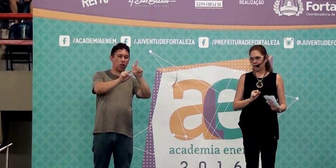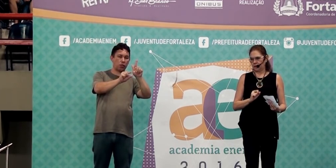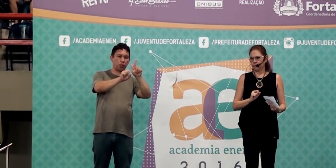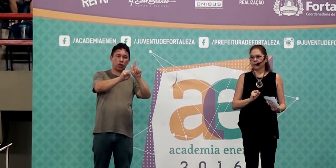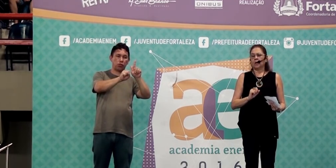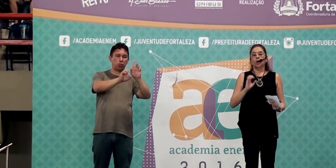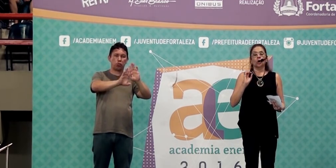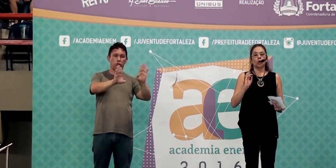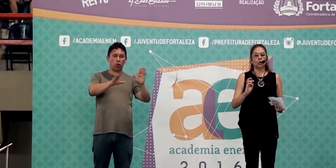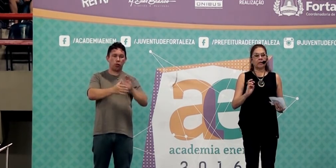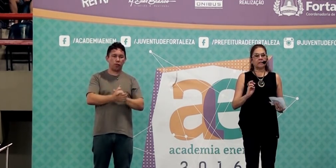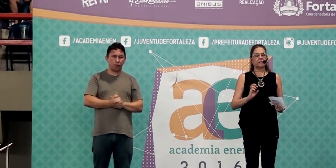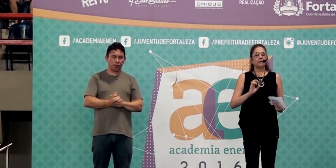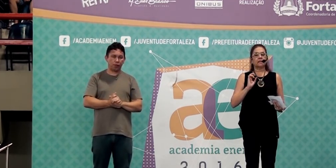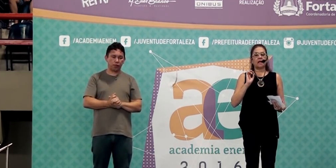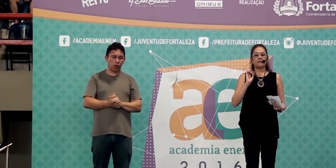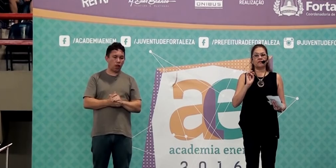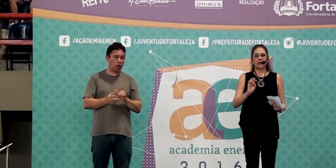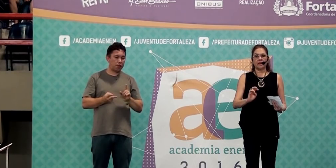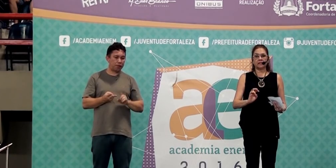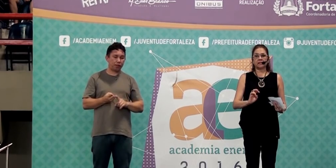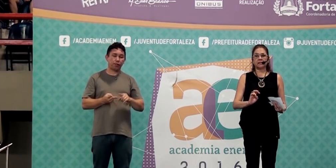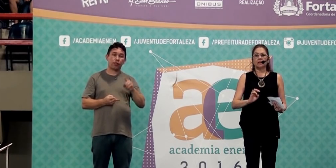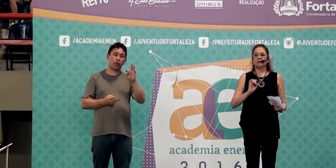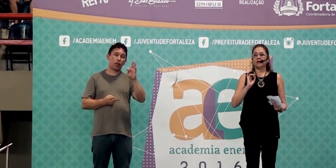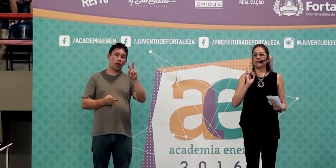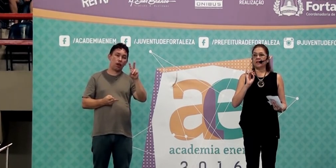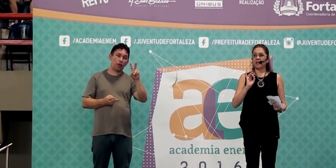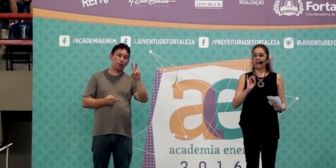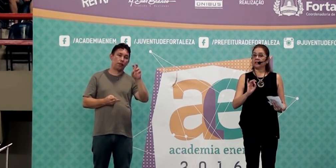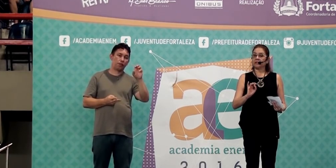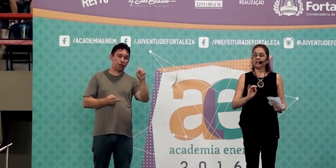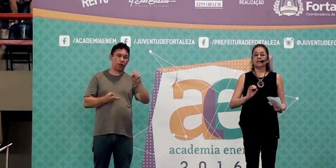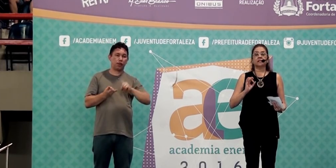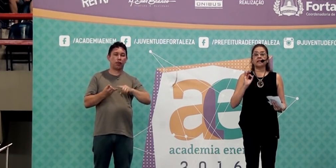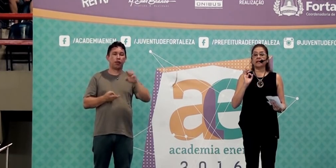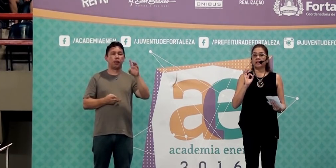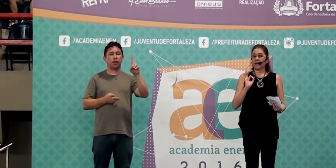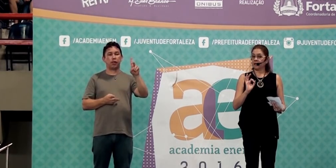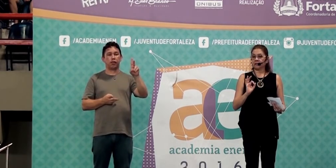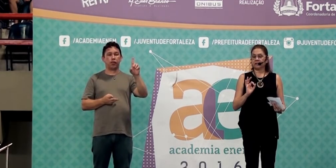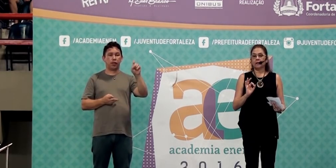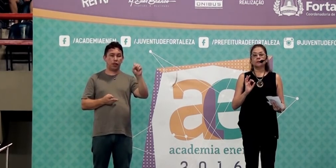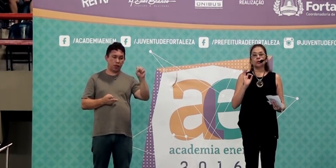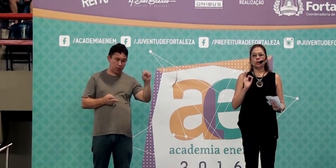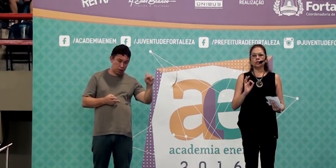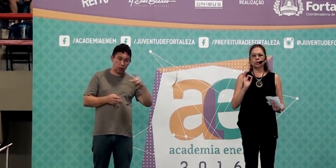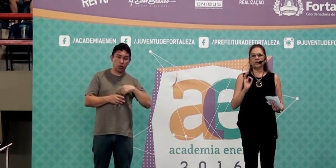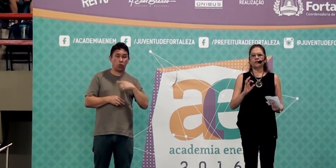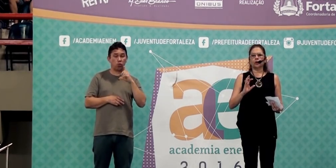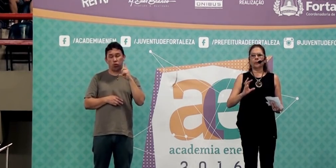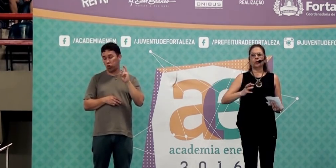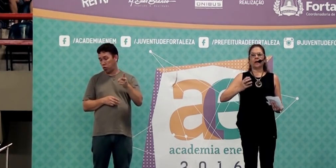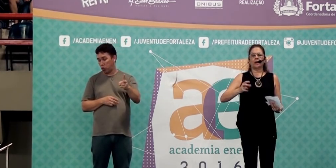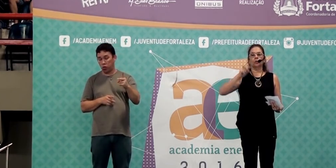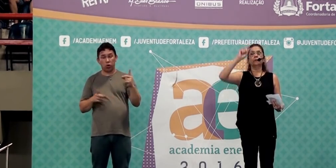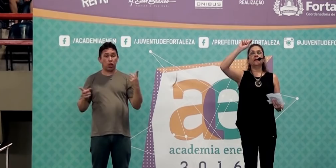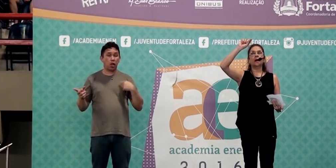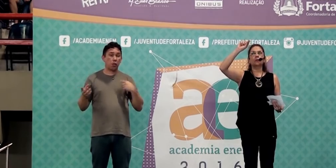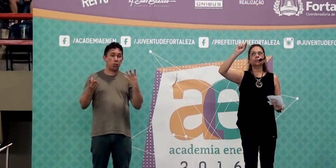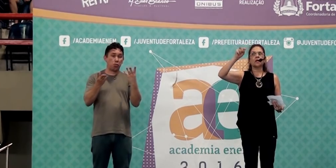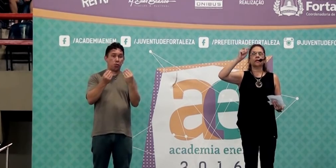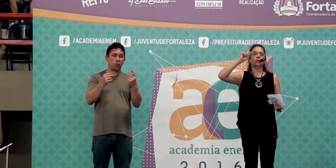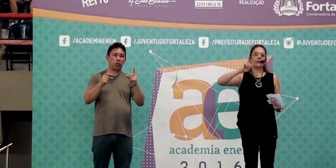que está aí. ONGs, TVs, DVDs, CDs, tudo que for